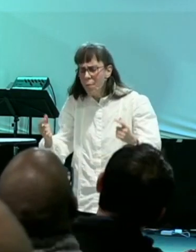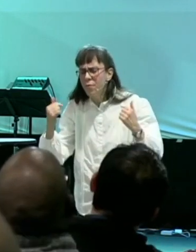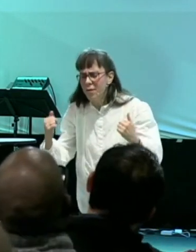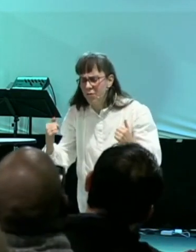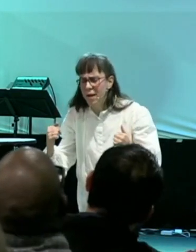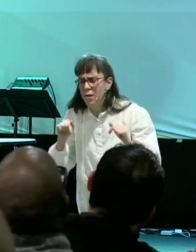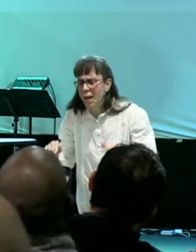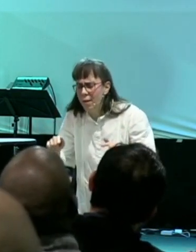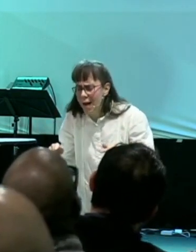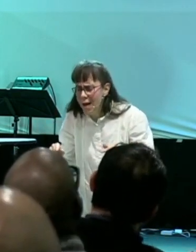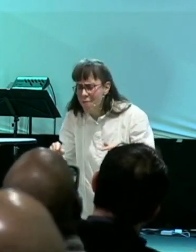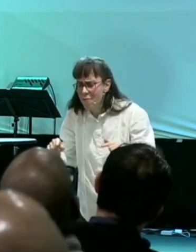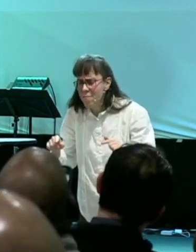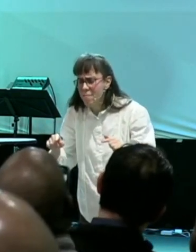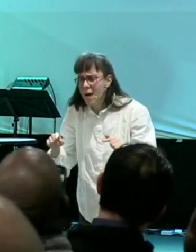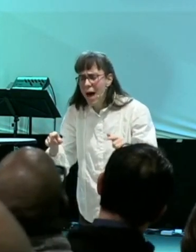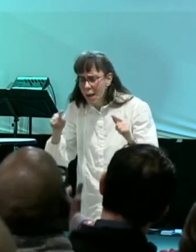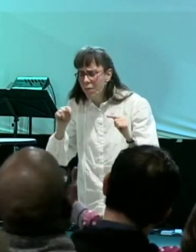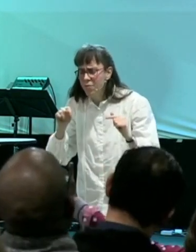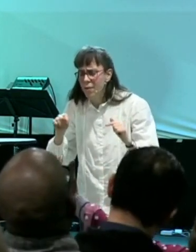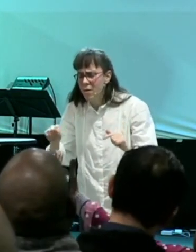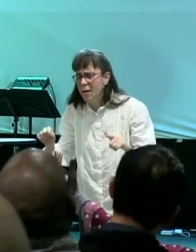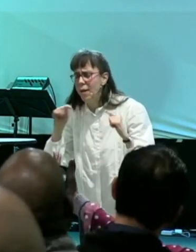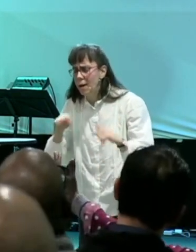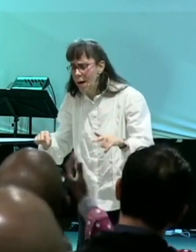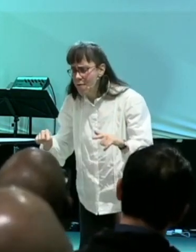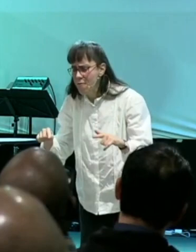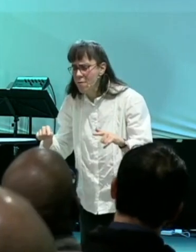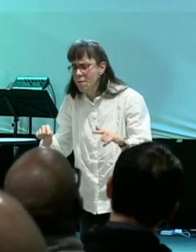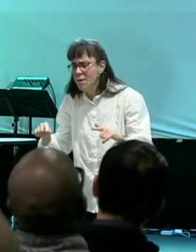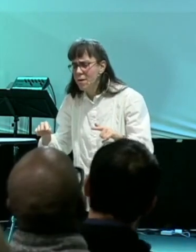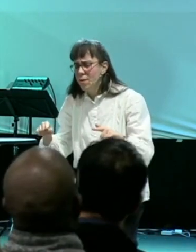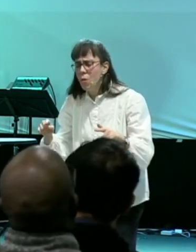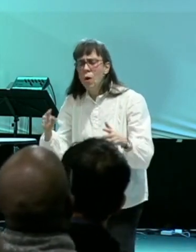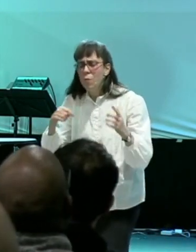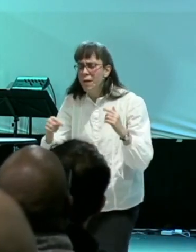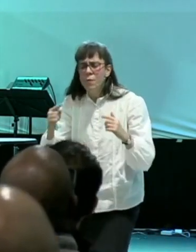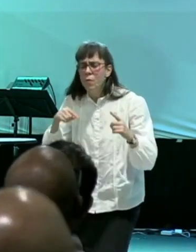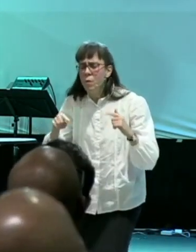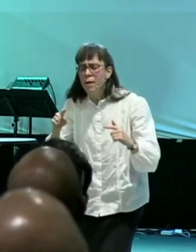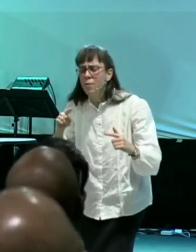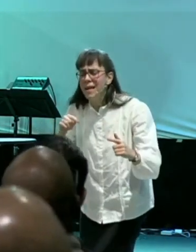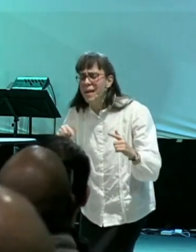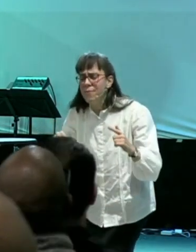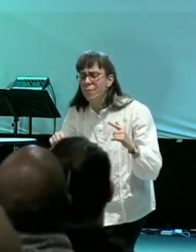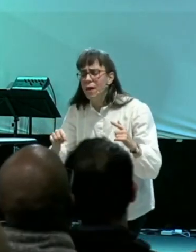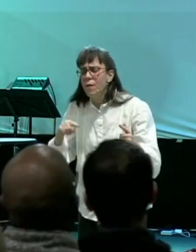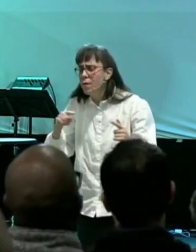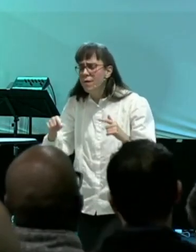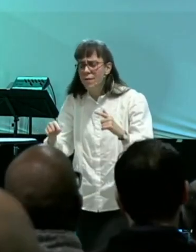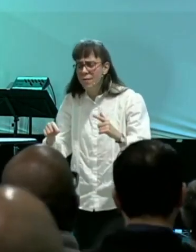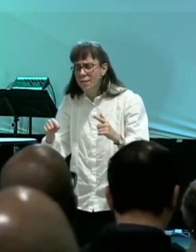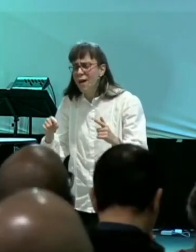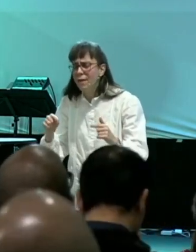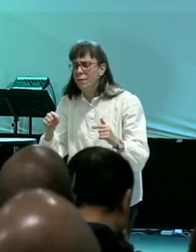et la vie. I am the resurrection and the life. Je suis la résurrection I et la vie. Celui qui croit en moi vivra. The one who believed in me quand même il serait mort. Even